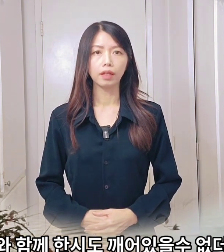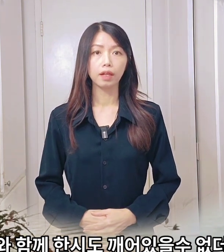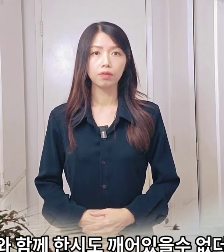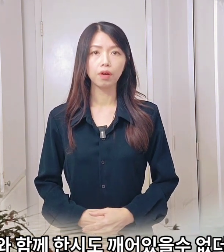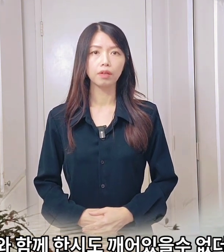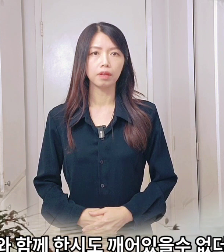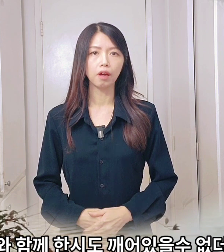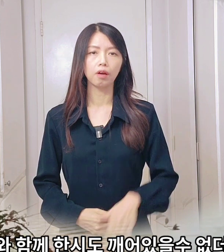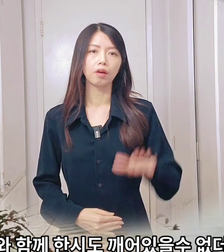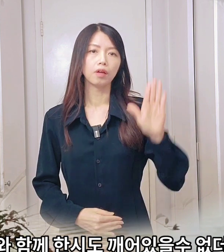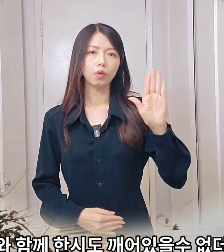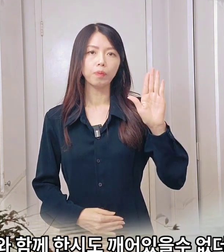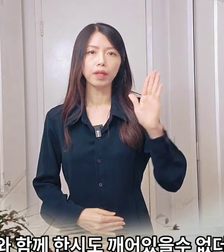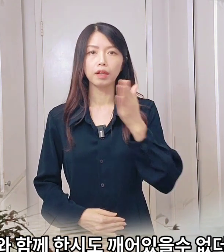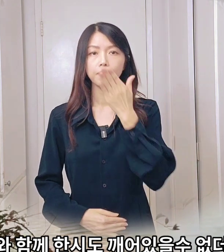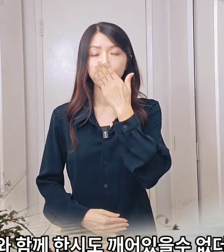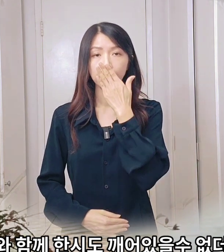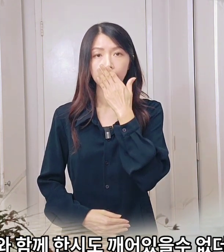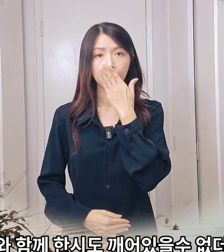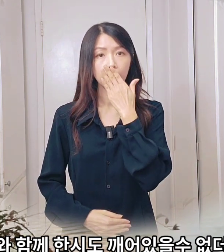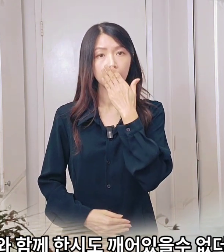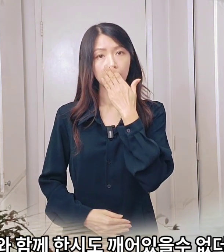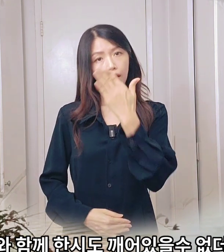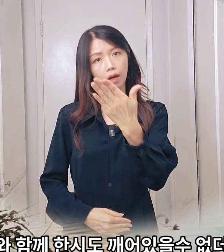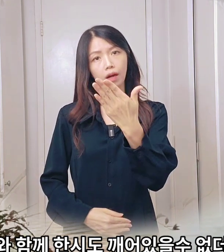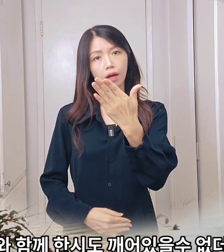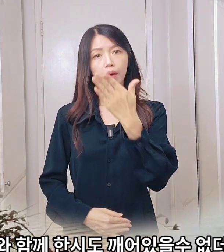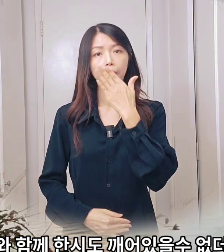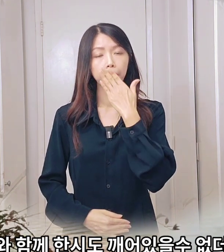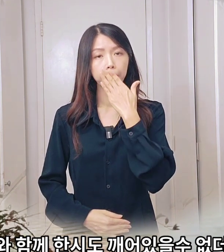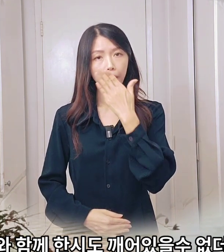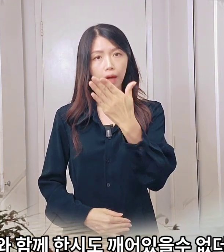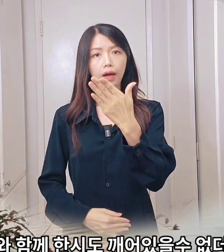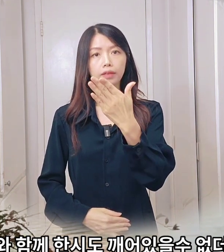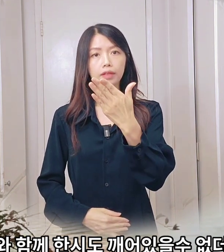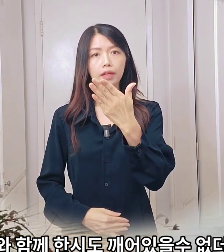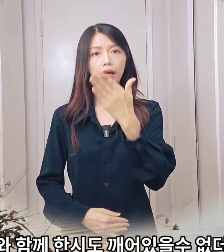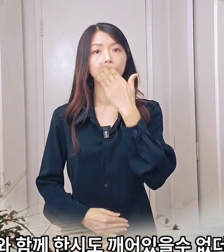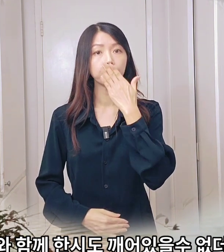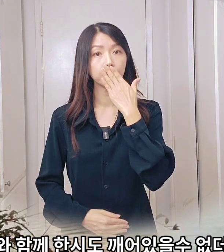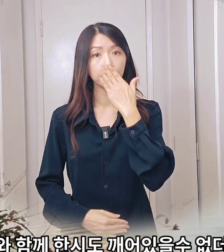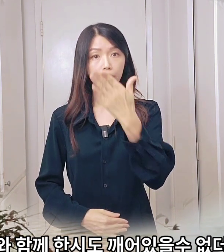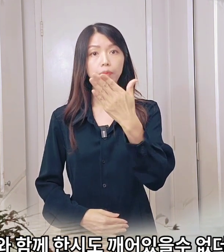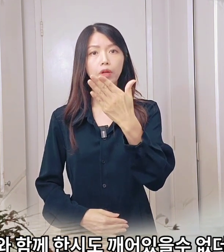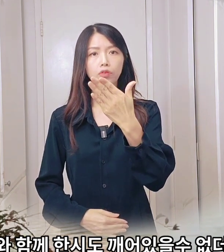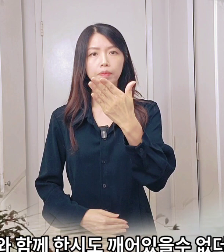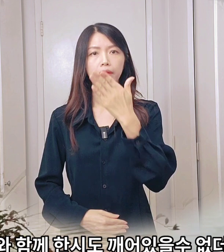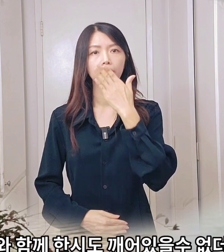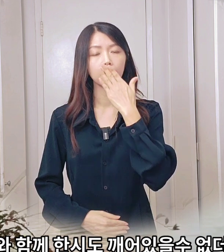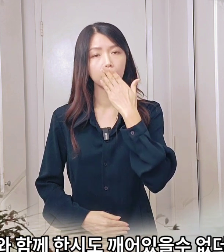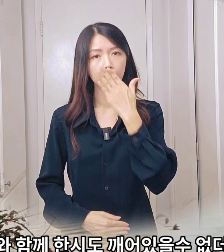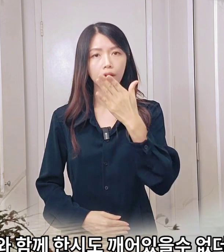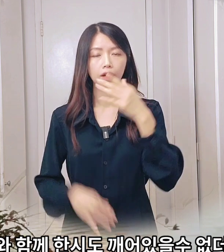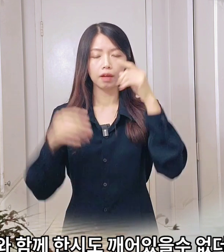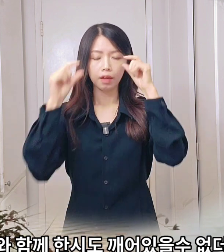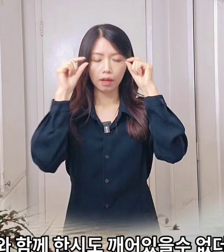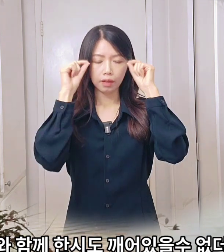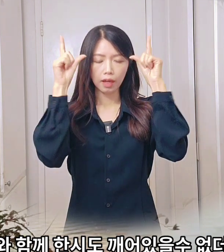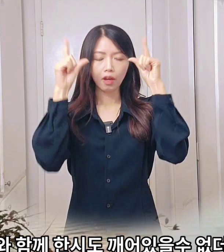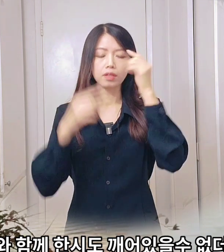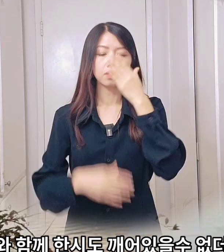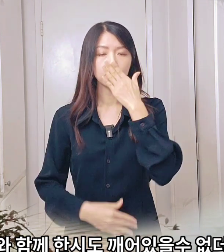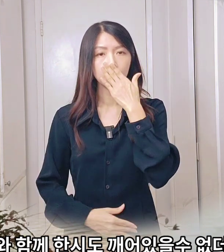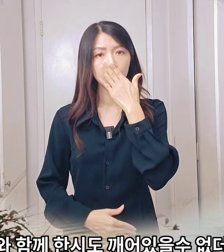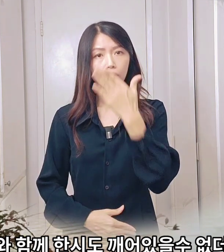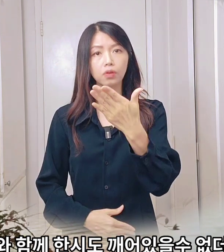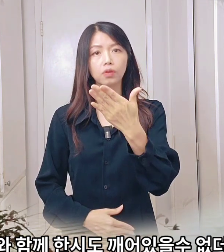가능성을 나타내는 수어는요. 손바닥을 입 앞에 댔다가 파 하듯이 앞으로 내밀어 주시면 돼요.